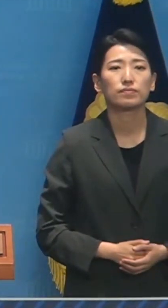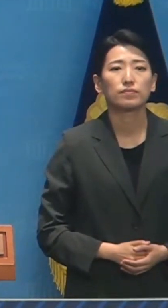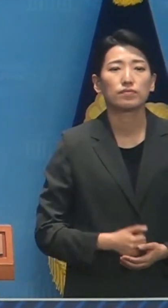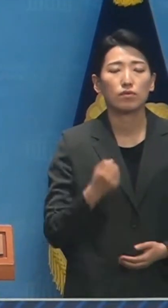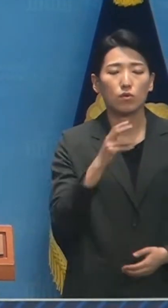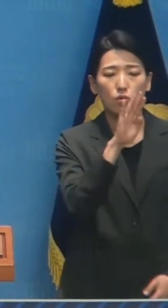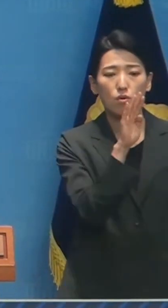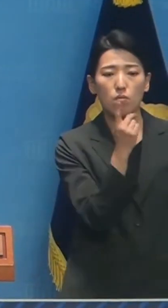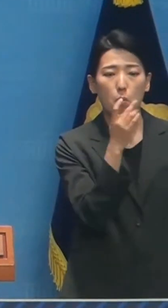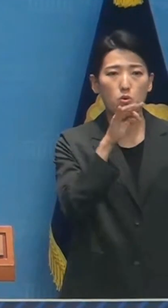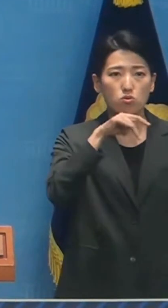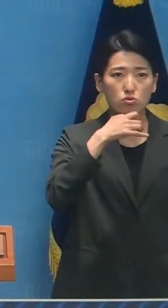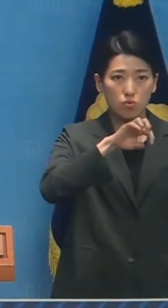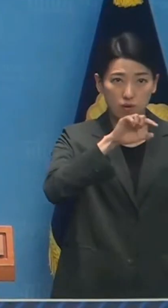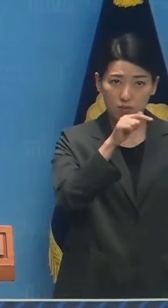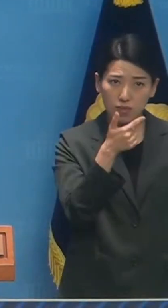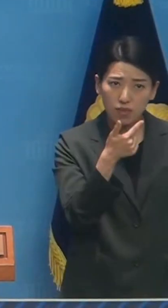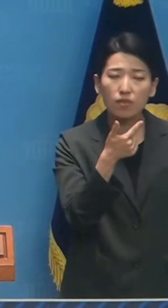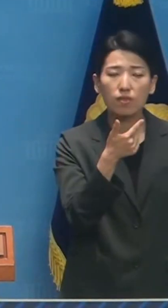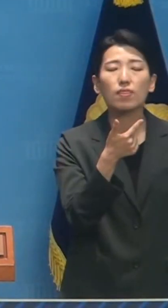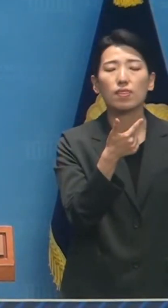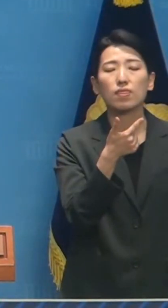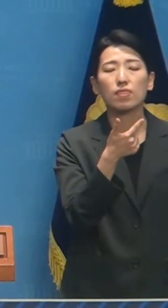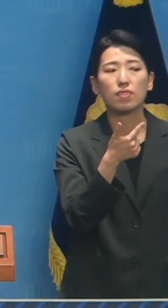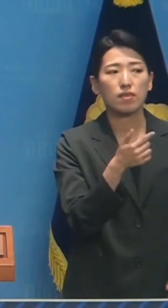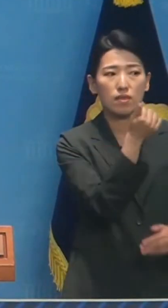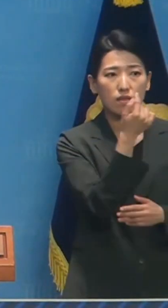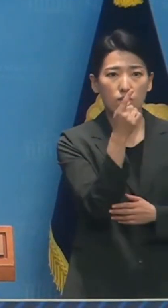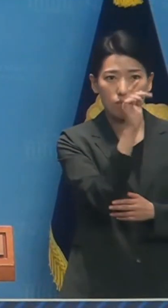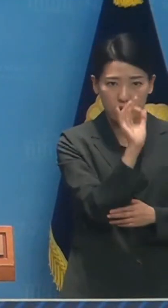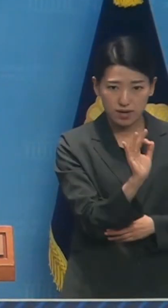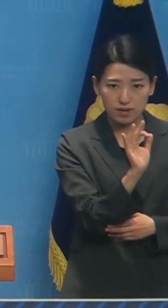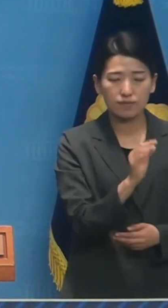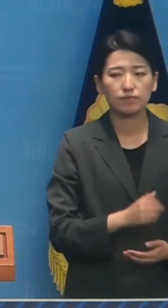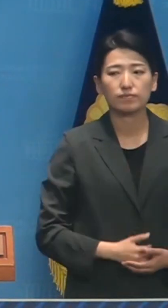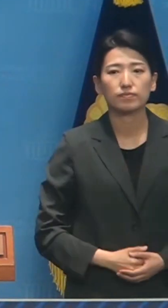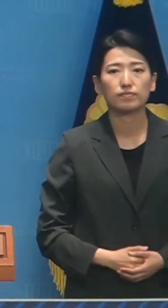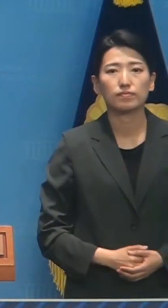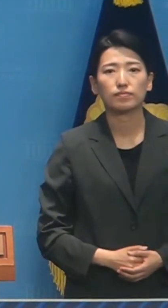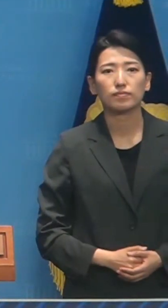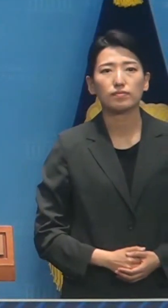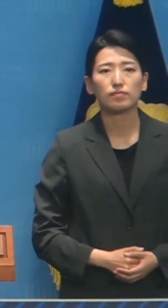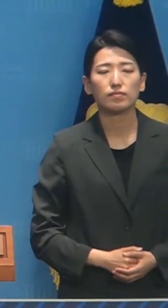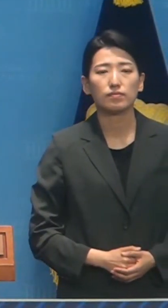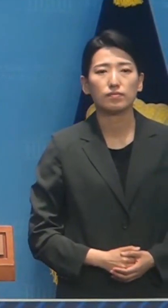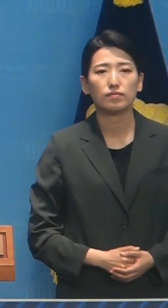이사벨보육원 수프런 출신 황승희님 모셨습니다.